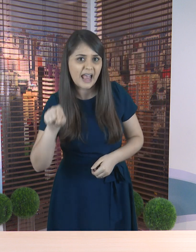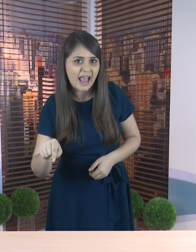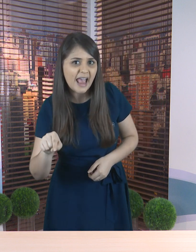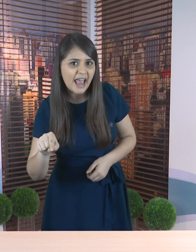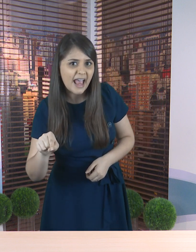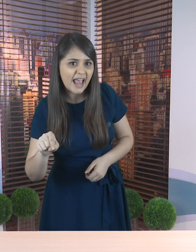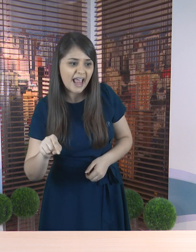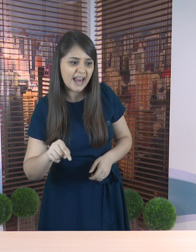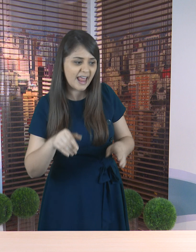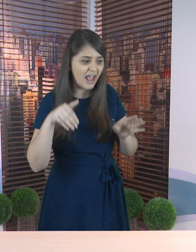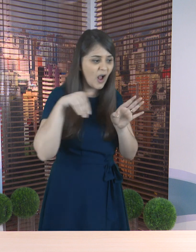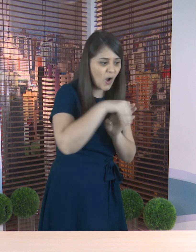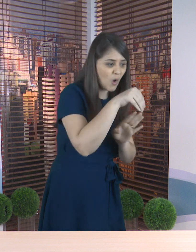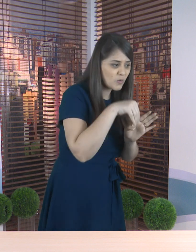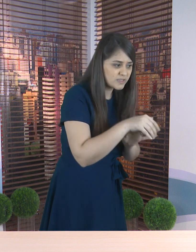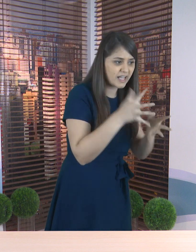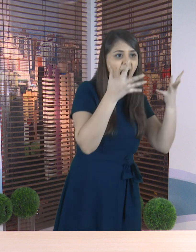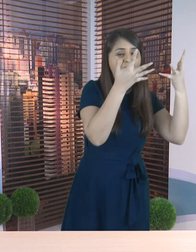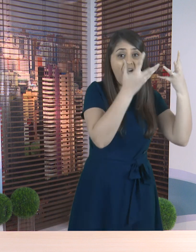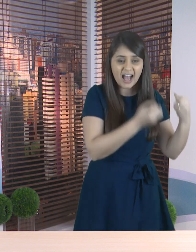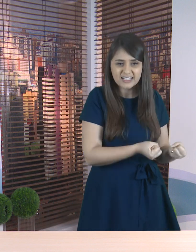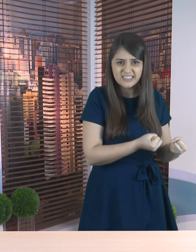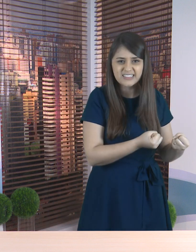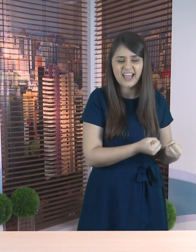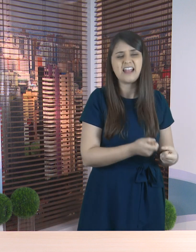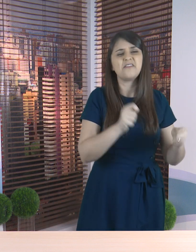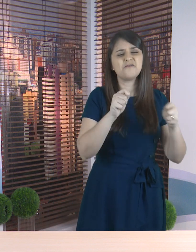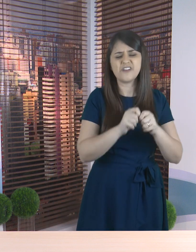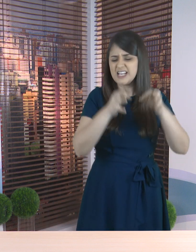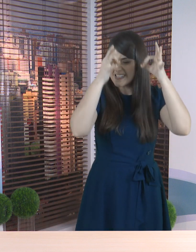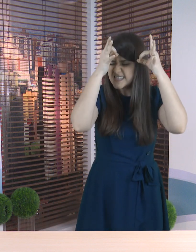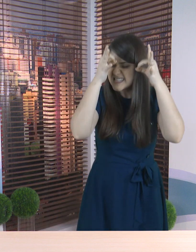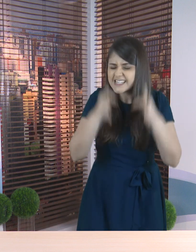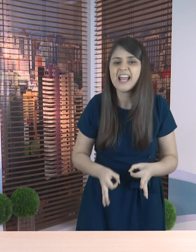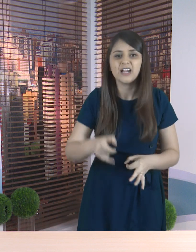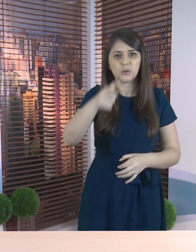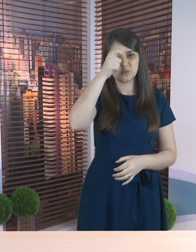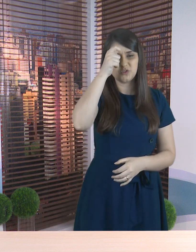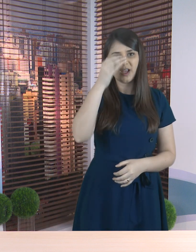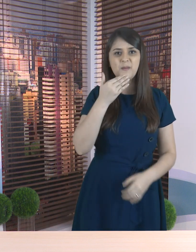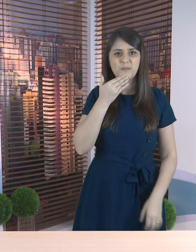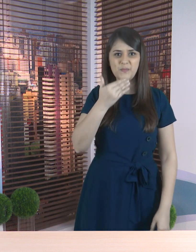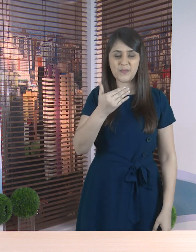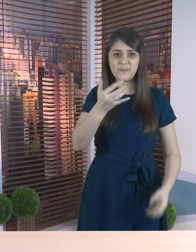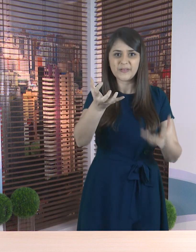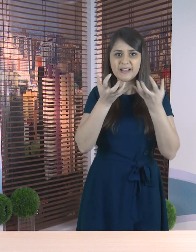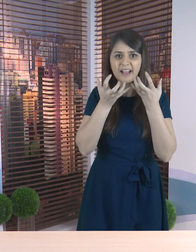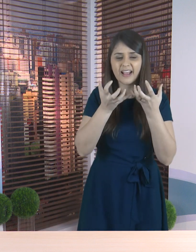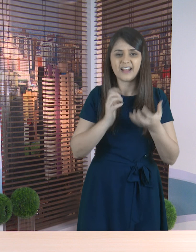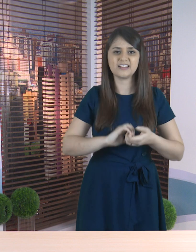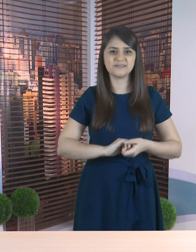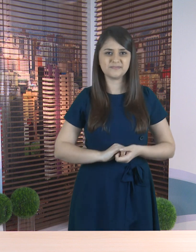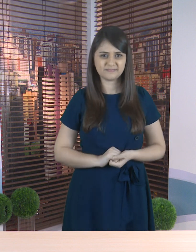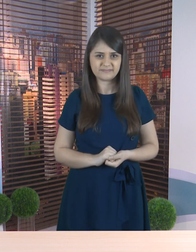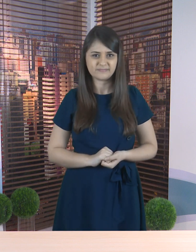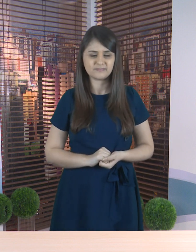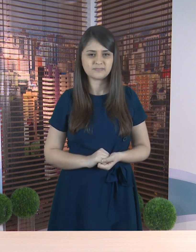insistentes acusações dos amigos e do silêncio de Deus, Jó dá sinais de desânimo nos